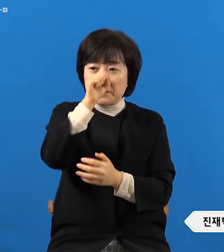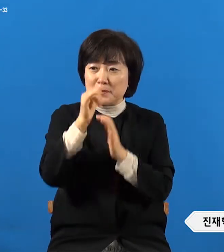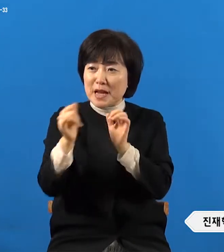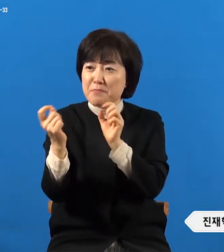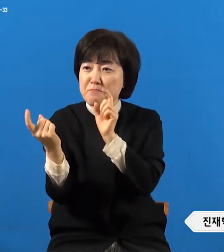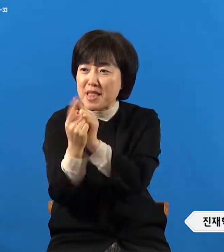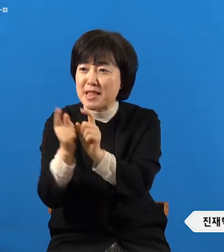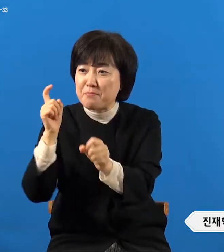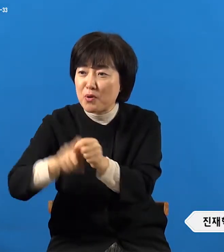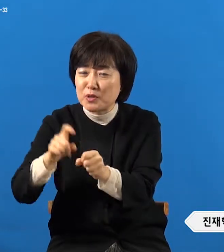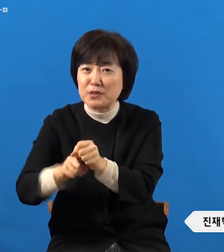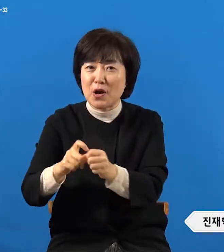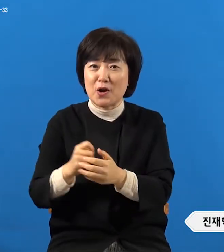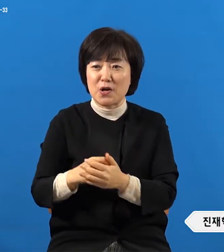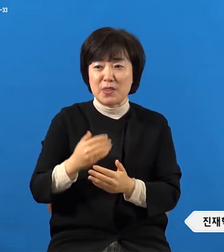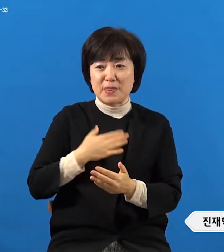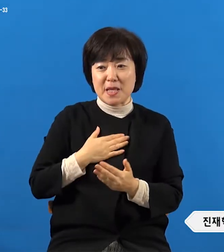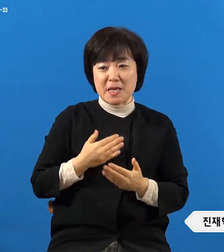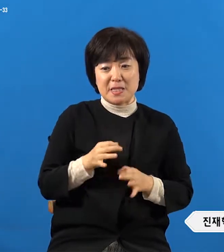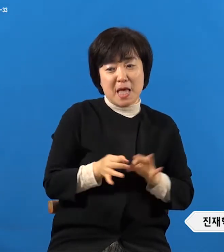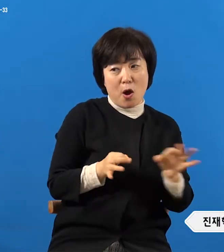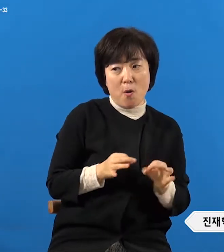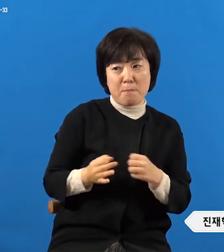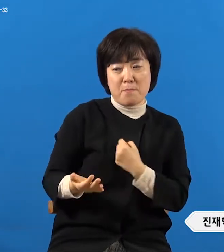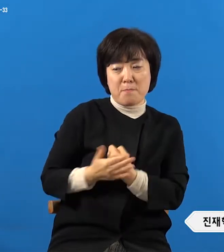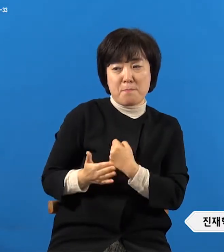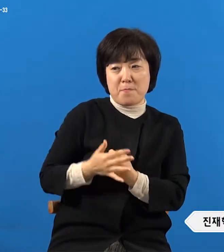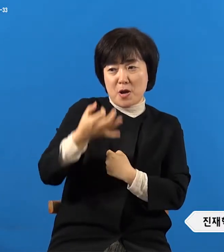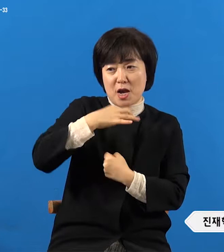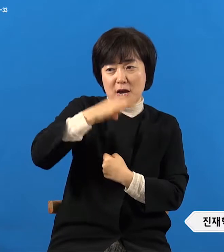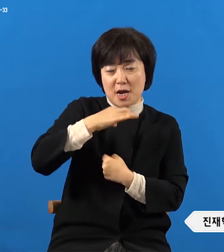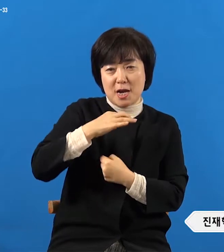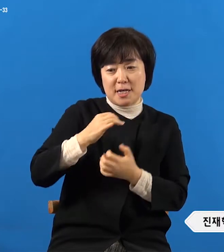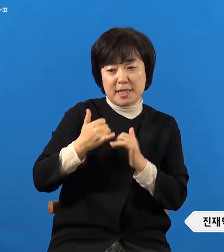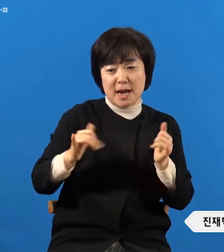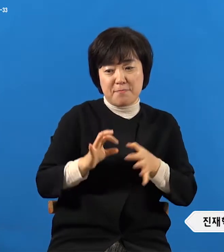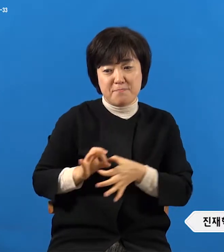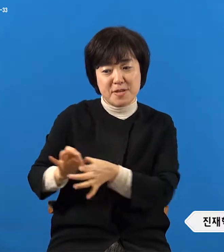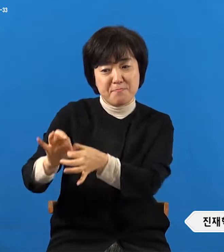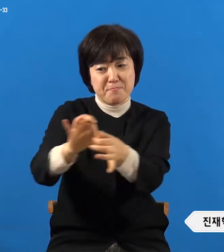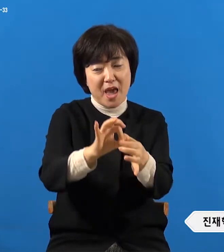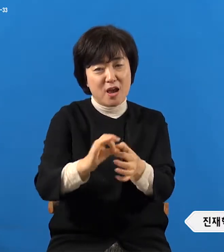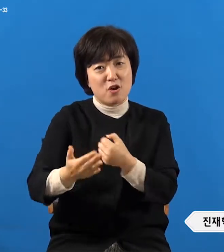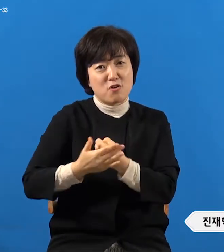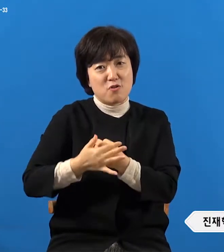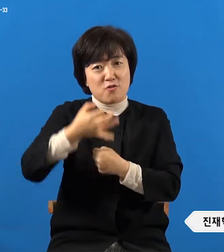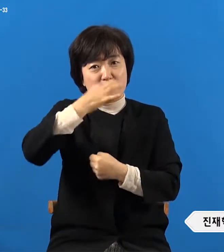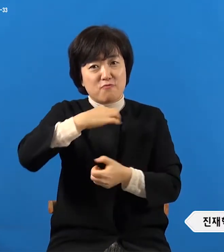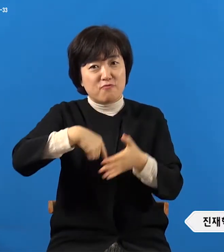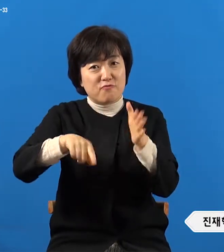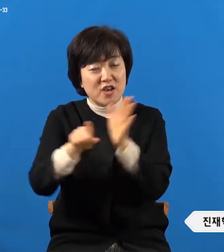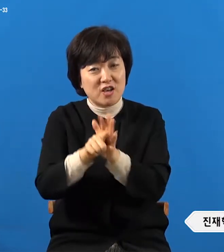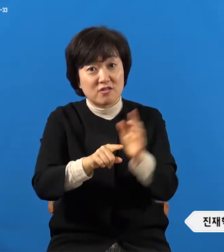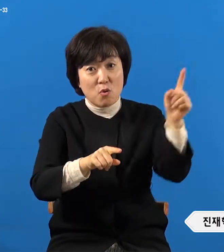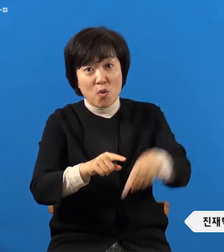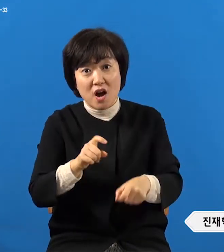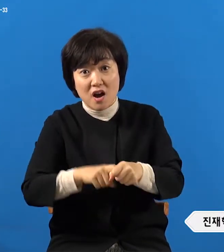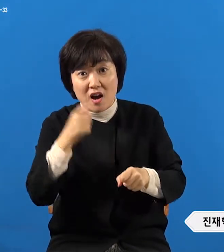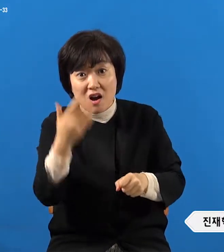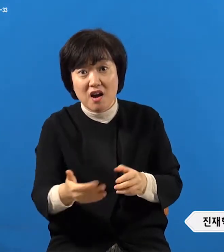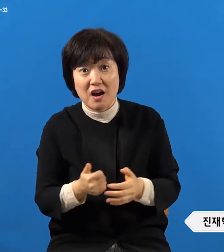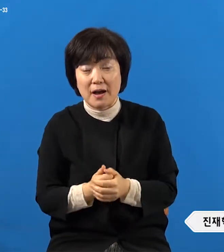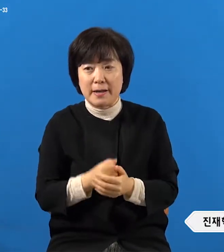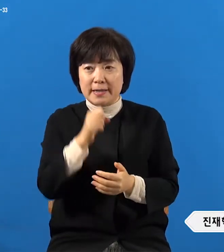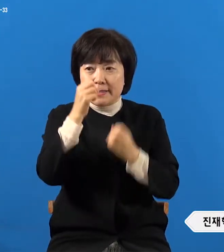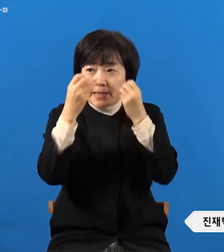사람도 만나고 내 비즈니스에도 도움이 될 수 있는 인맥을 위해서 하나님 앞에 나오고 있습니까? 새로운